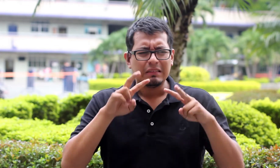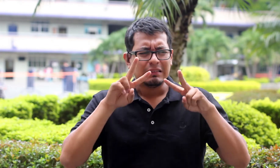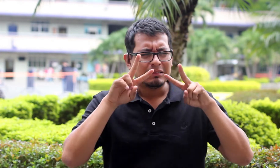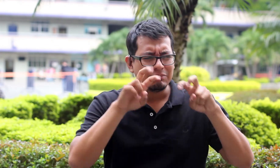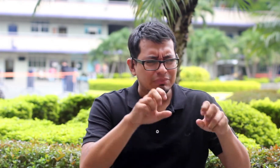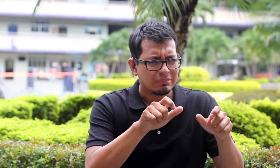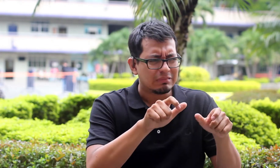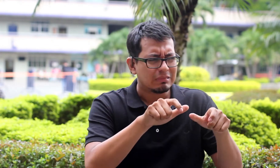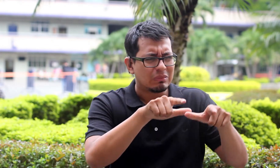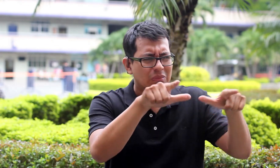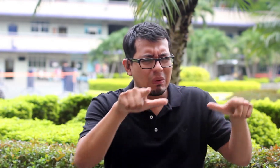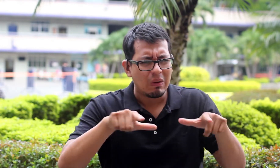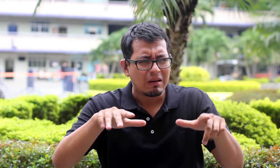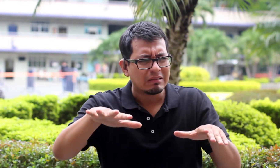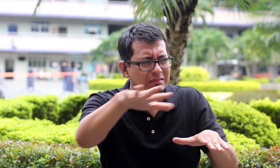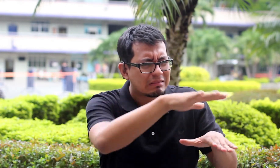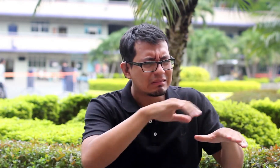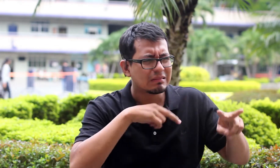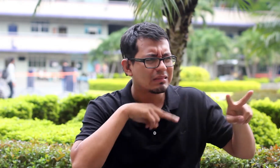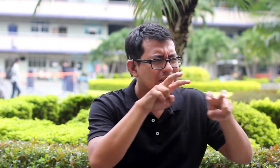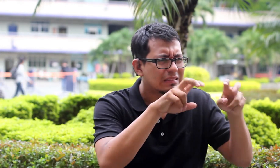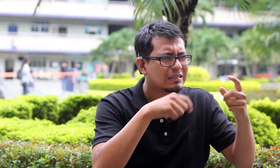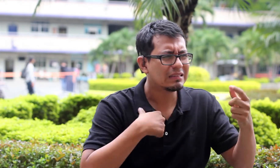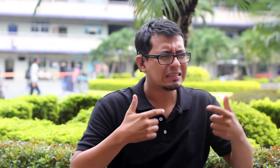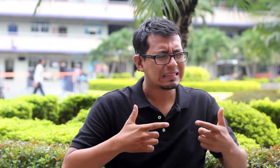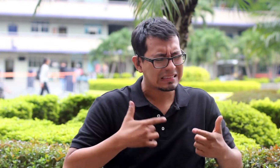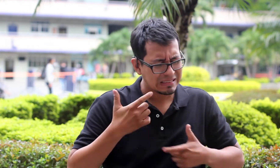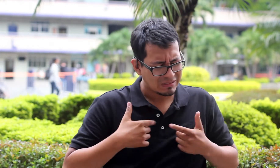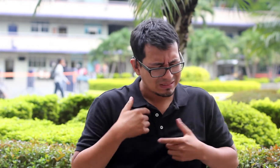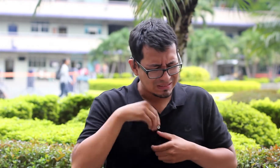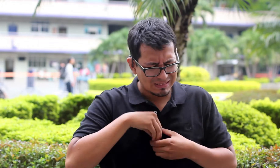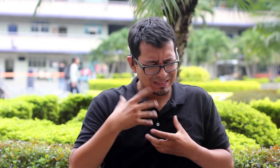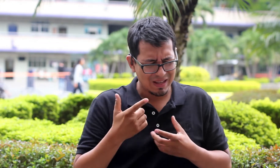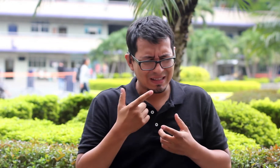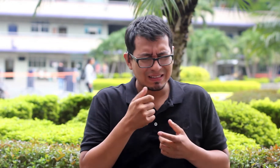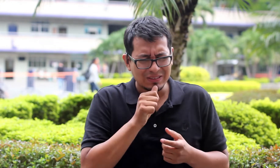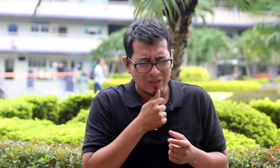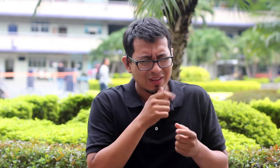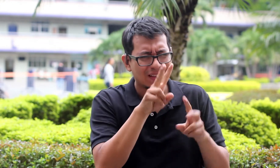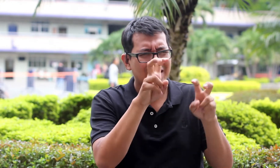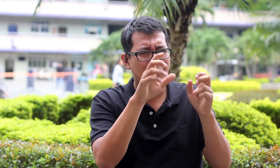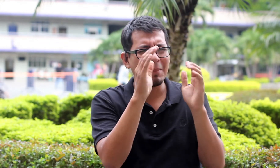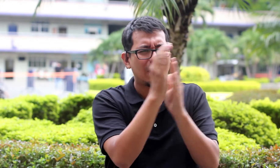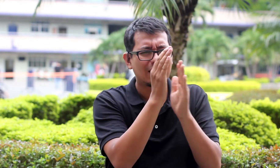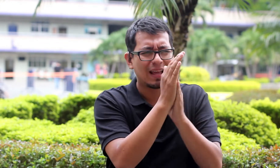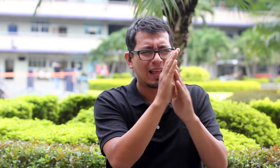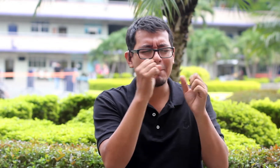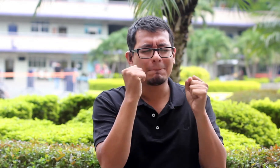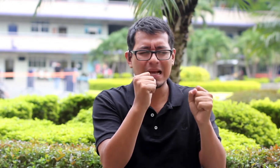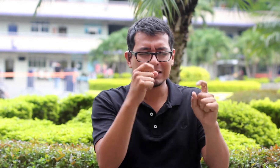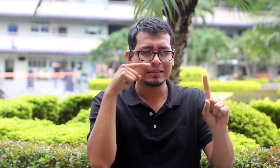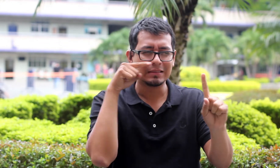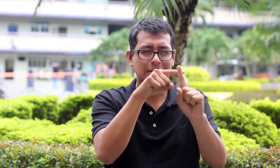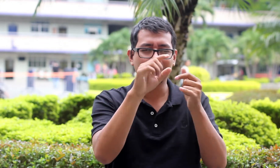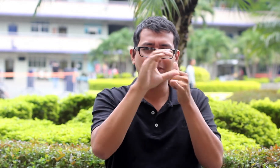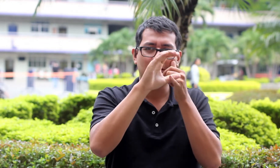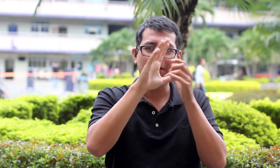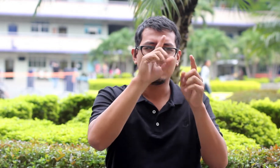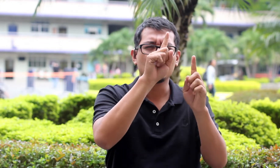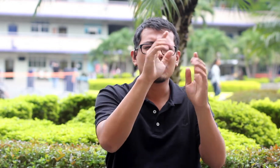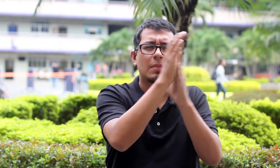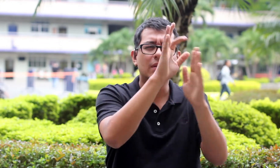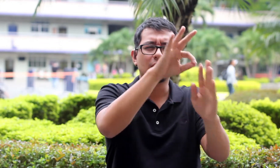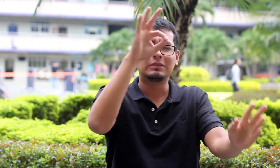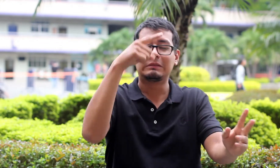fue pensando en el sufrimiento, en las dificultades de buscar material, de investigar la lucha que tuve que vivir,